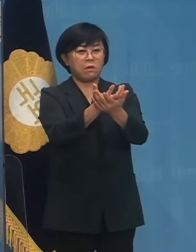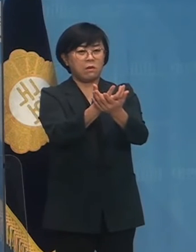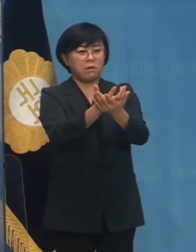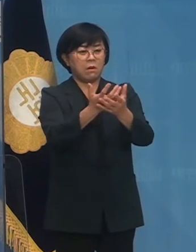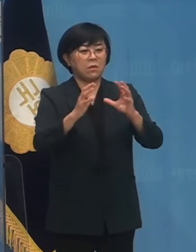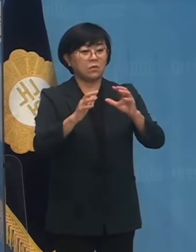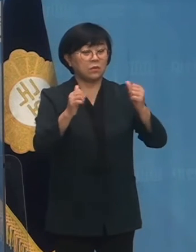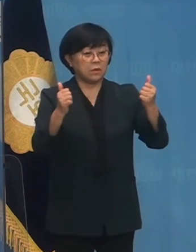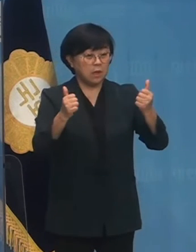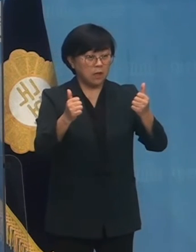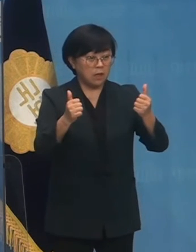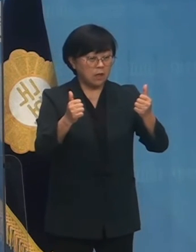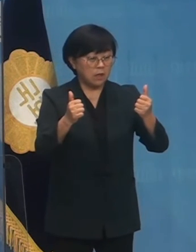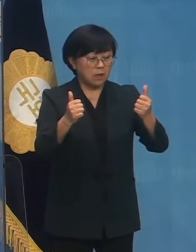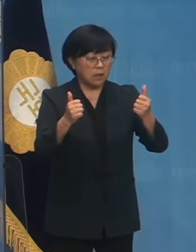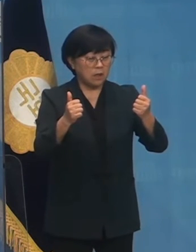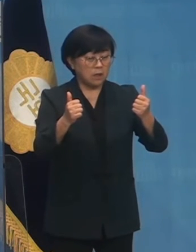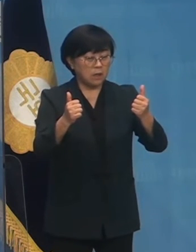국회에서,